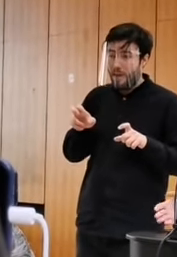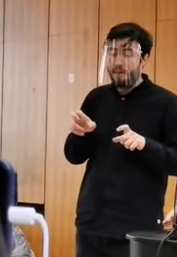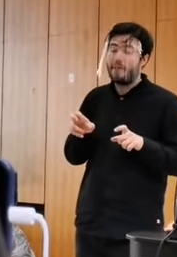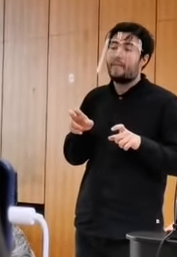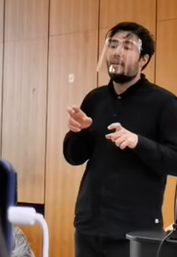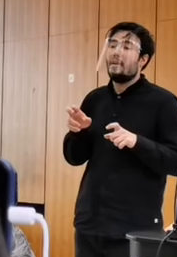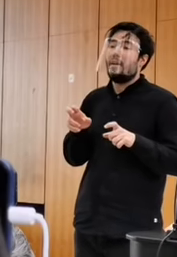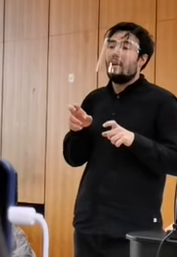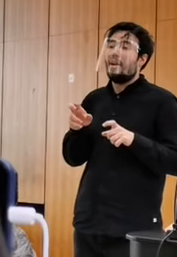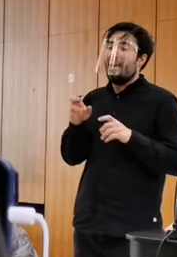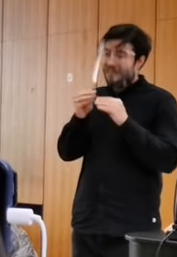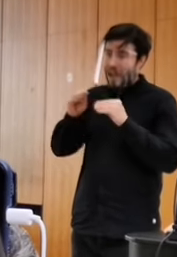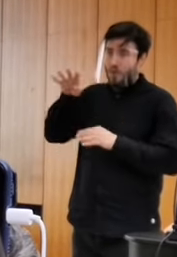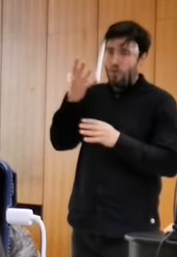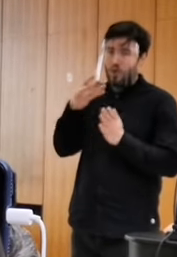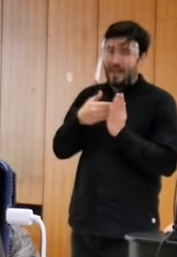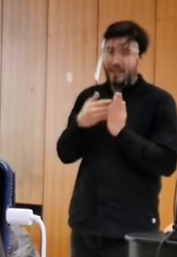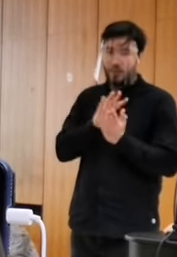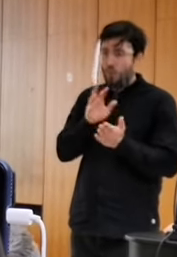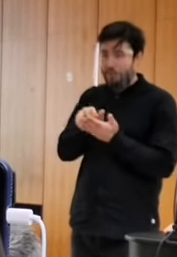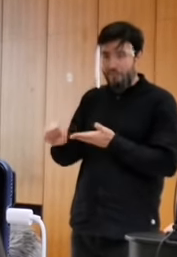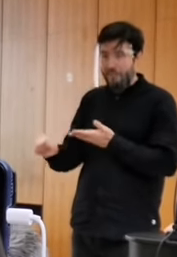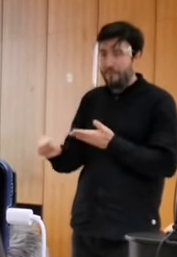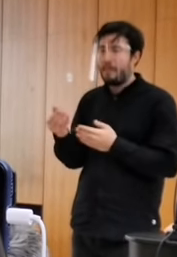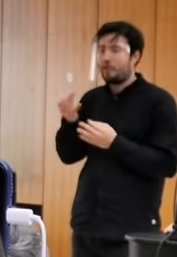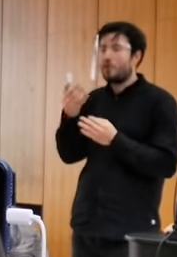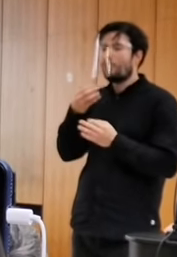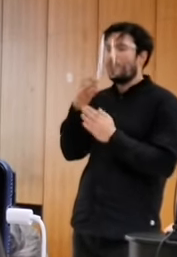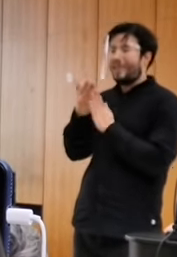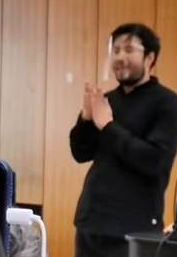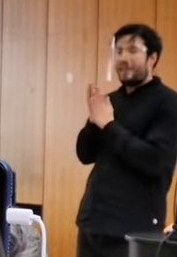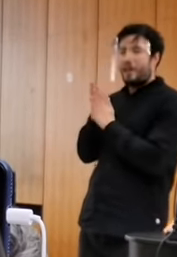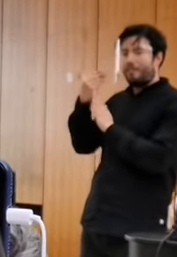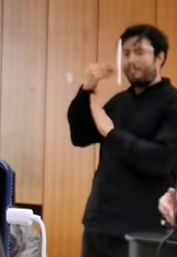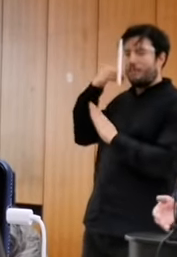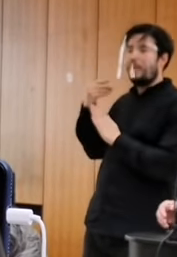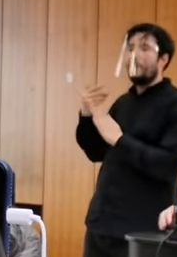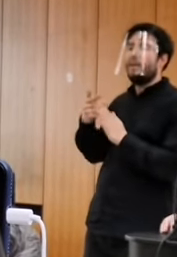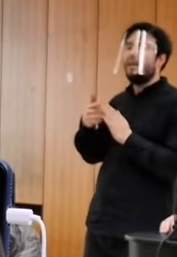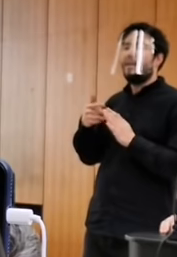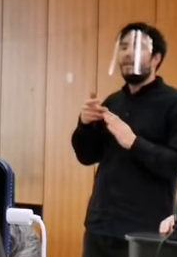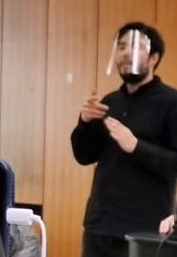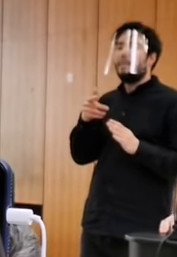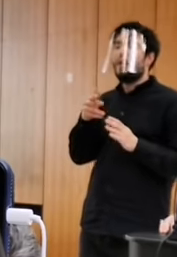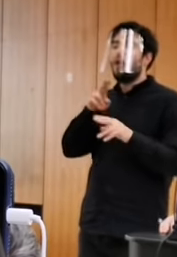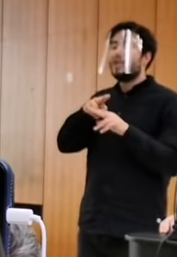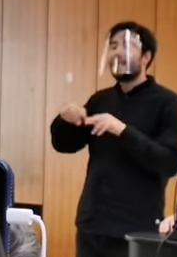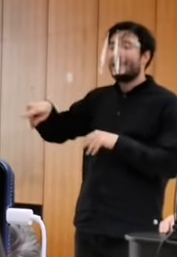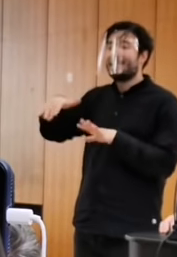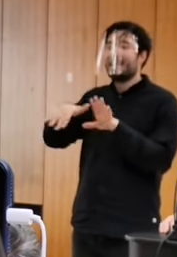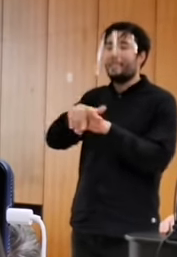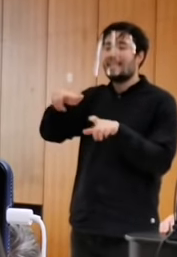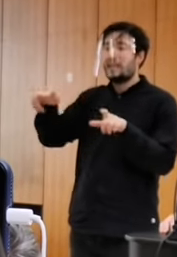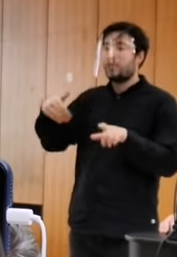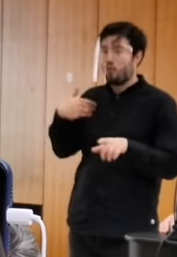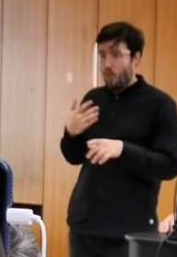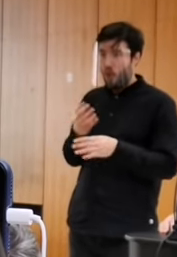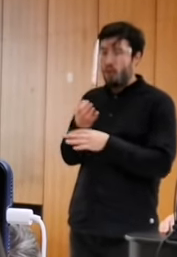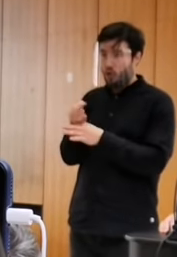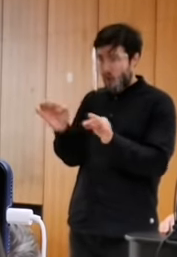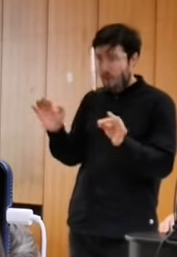že ostatný víkend sme otvorili možnosť sa očkovať aj pre ostatných zamestnancov škôl, takže si myslím, že